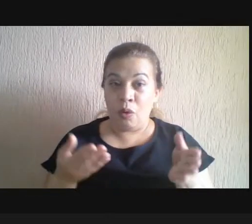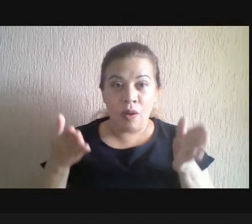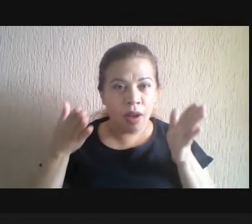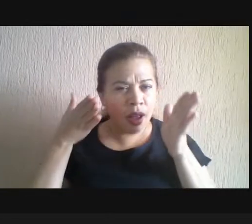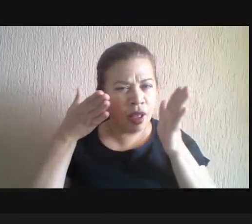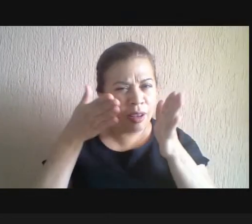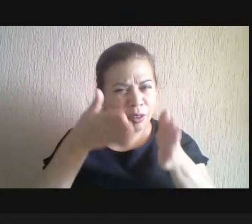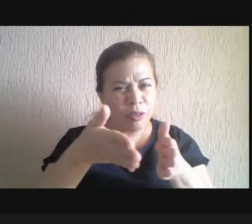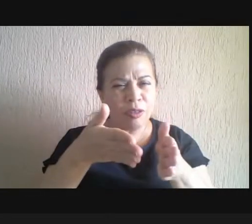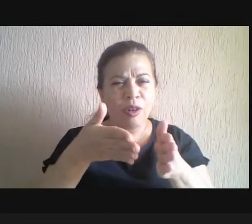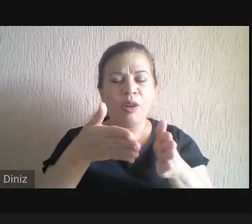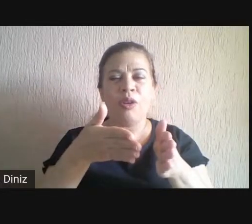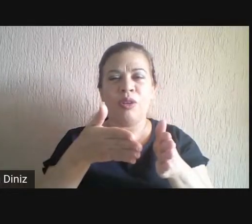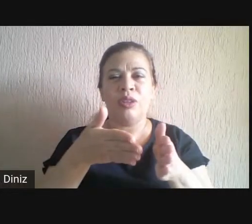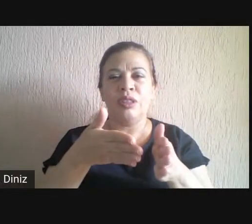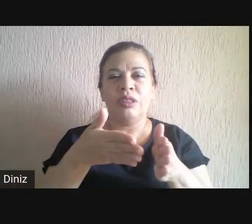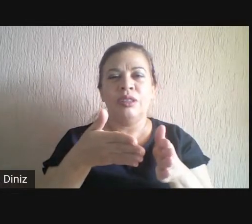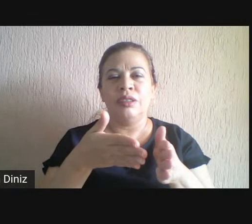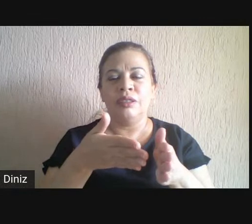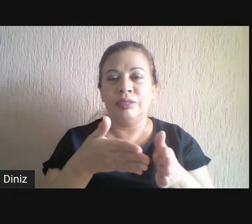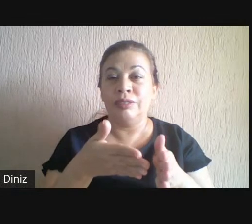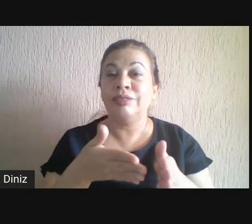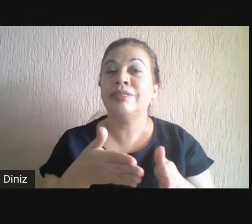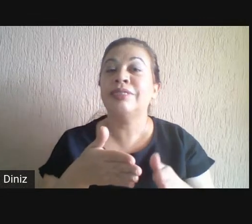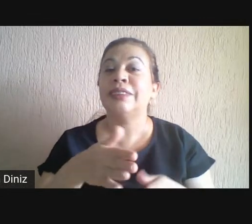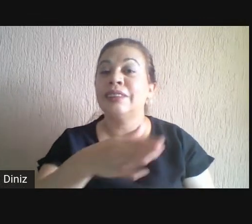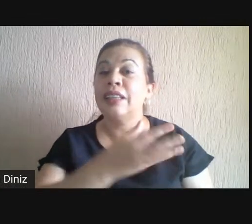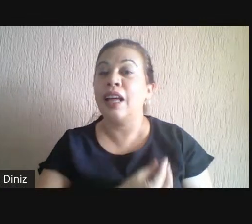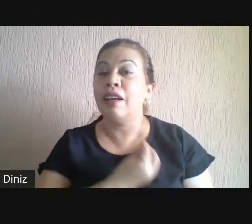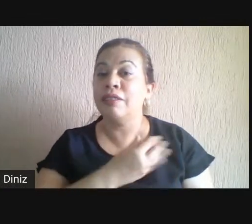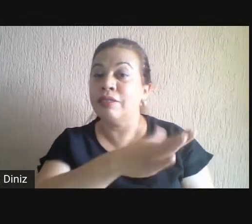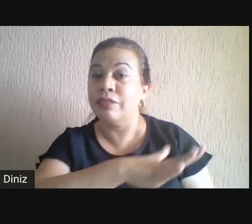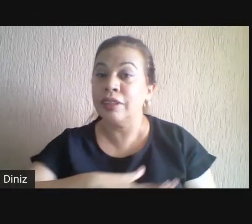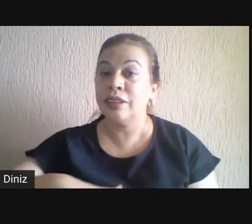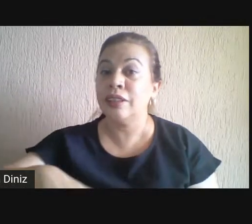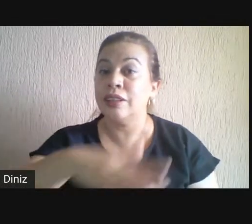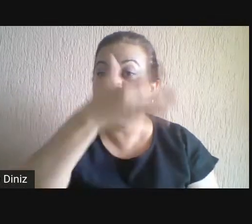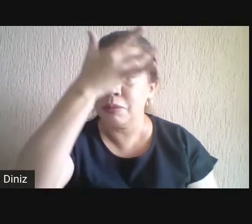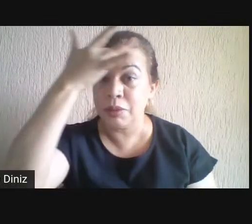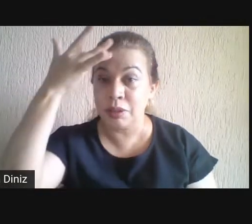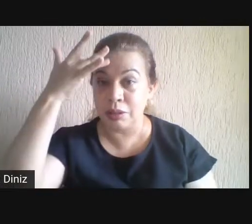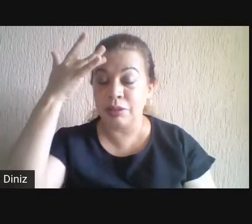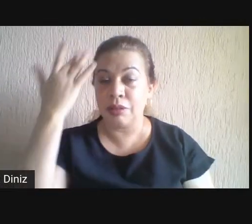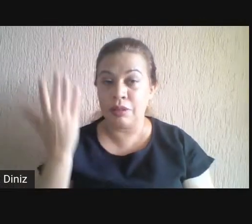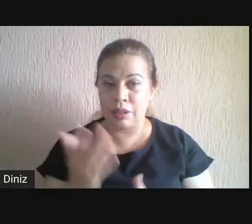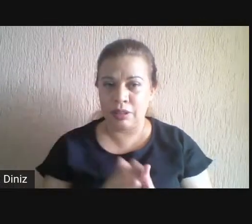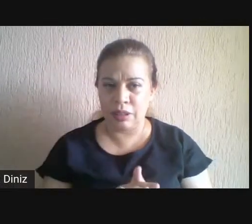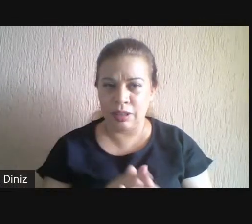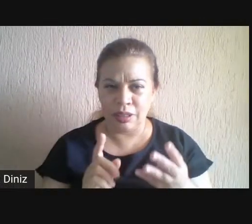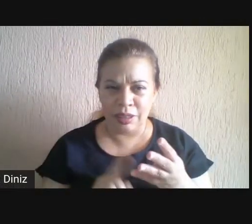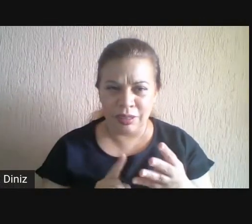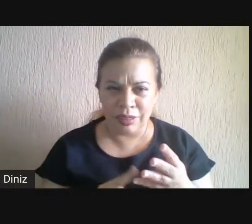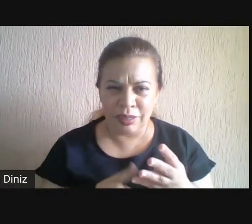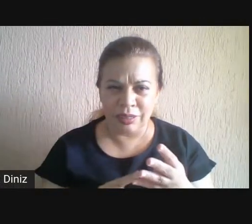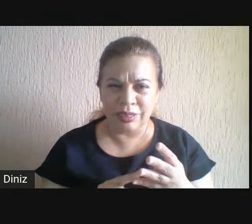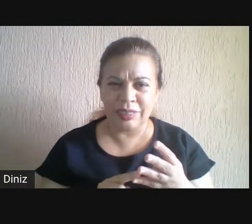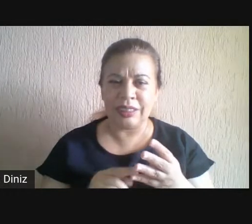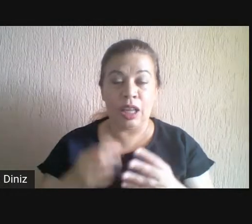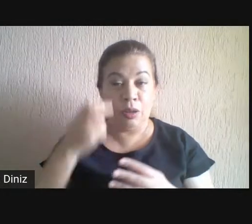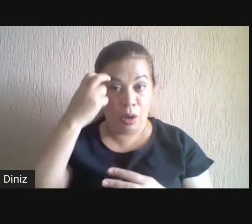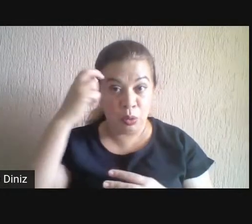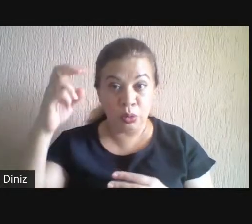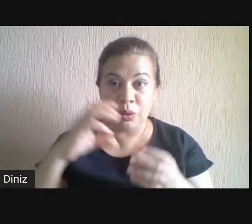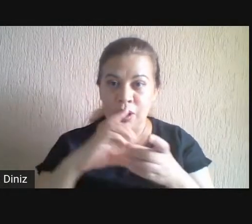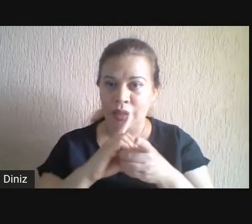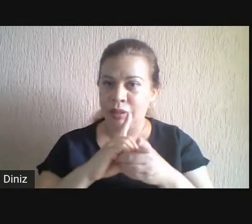do território onde está inserido. 4, estabelecer através de uma educação democrática uma cultura